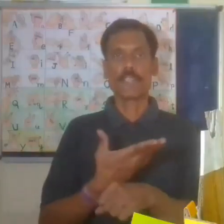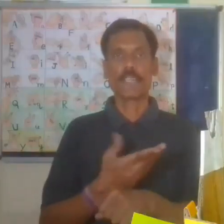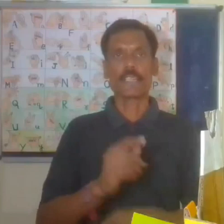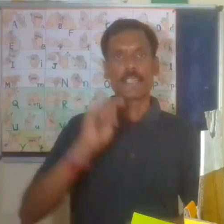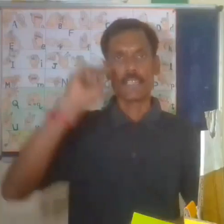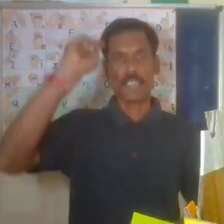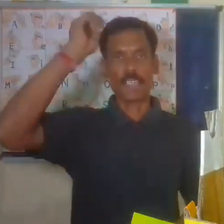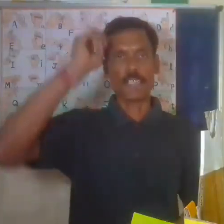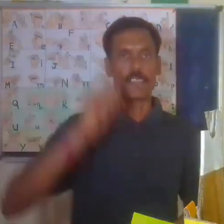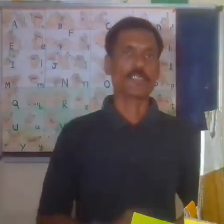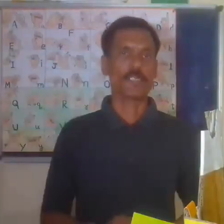subject English,